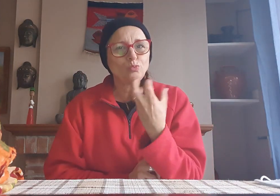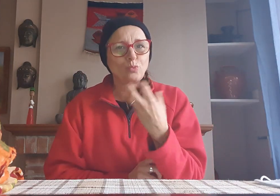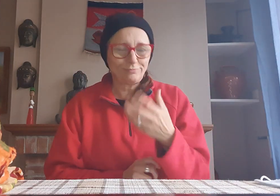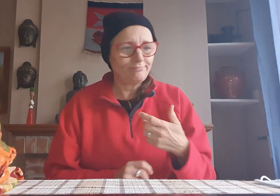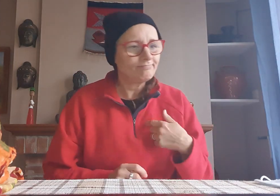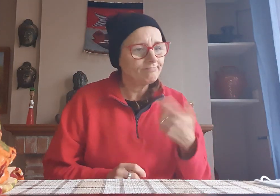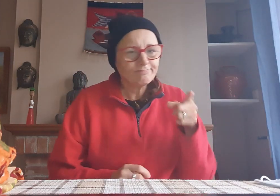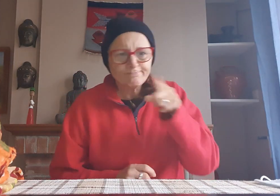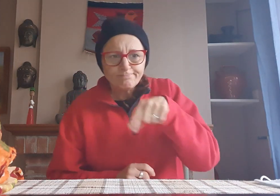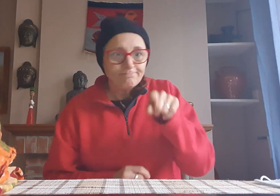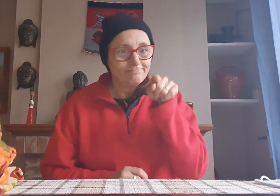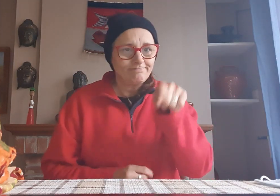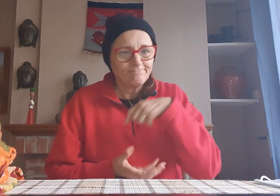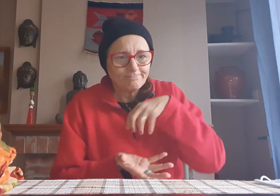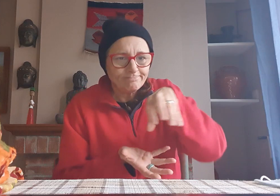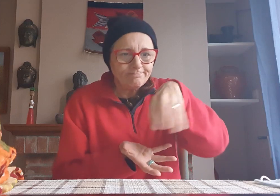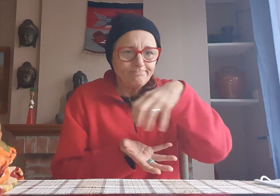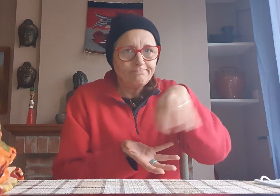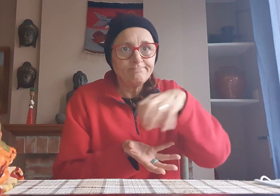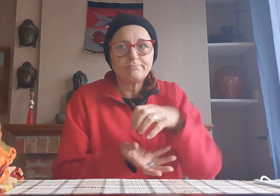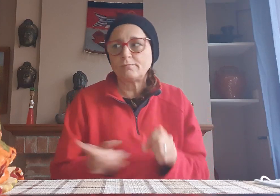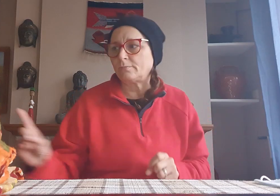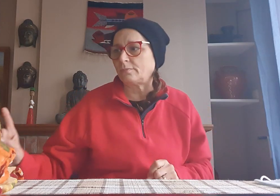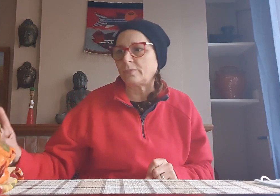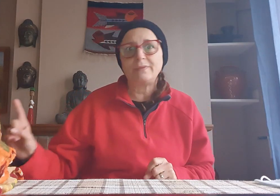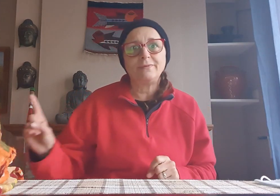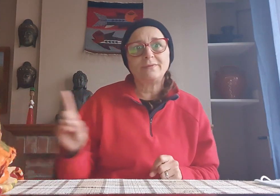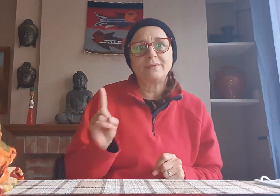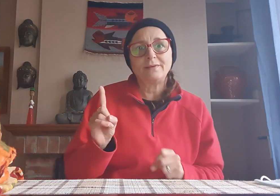Son un poco antiguos. Son retro, de los años 70.